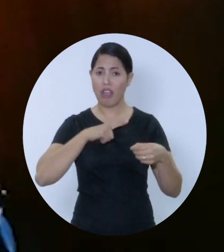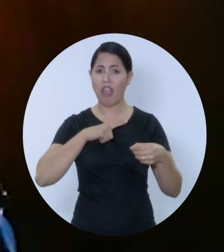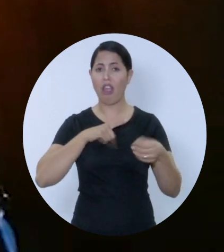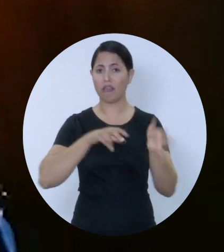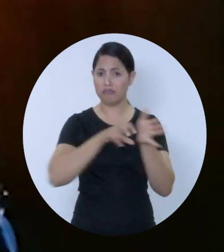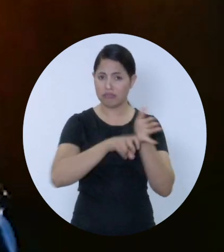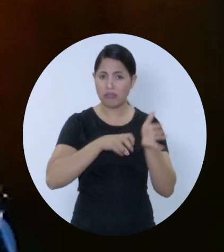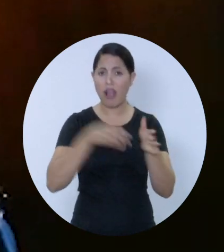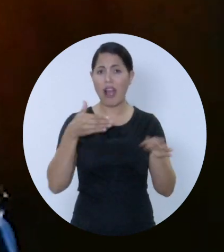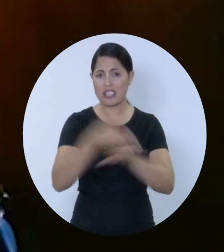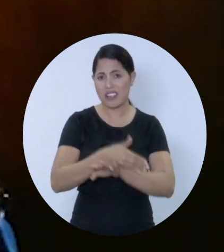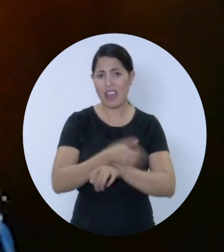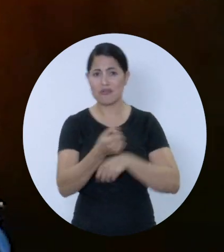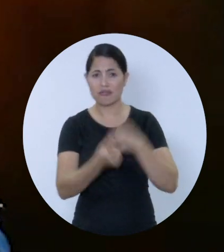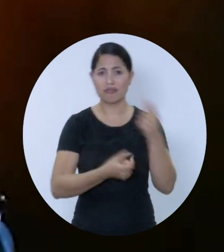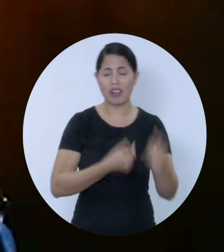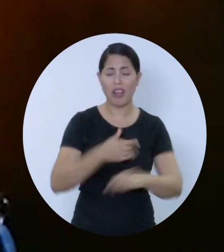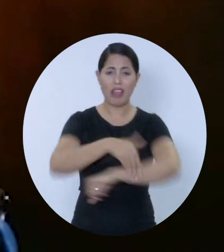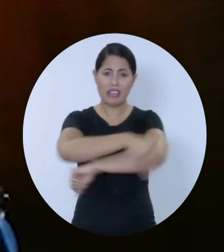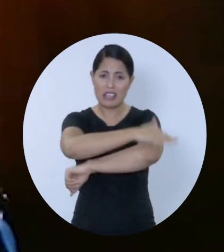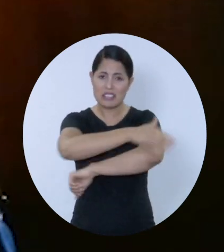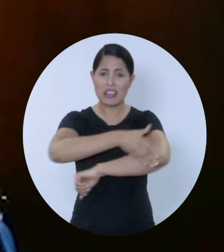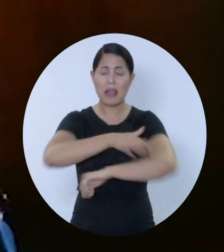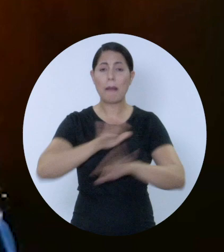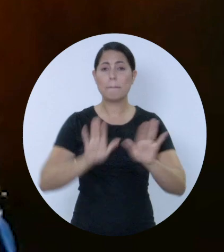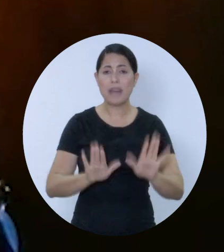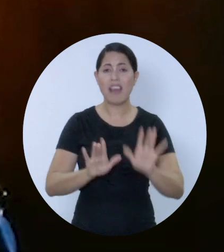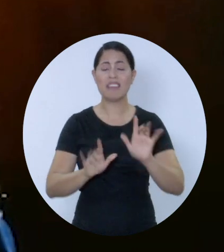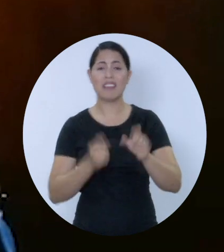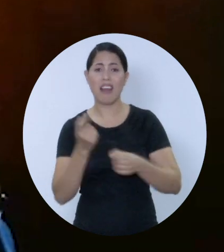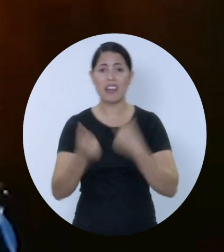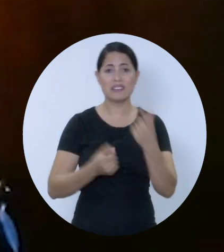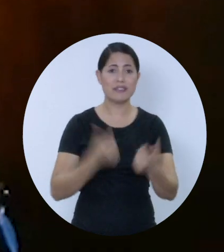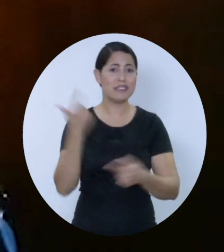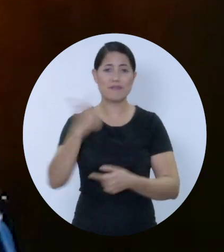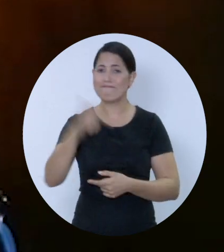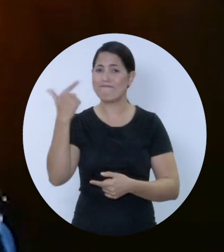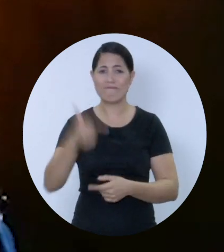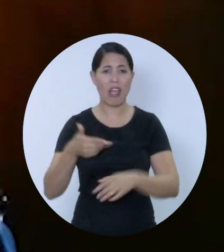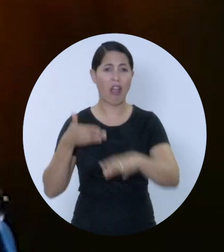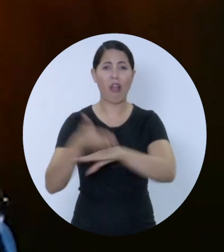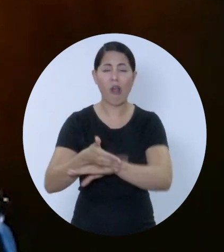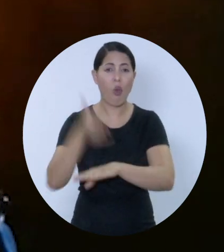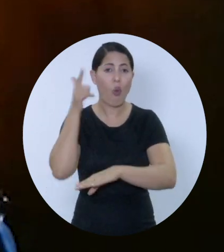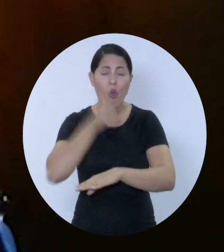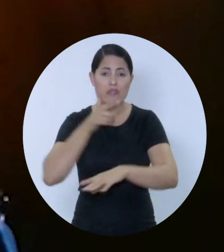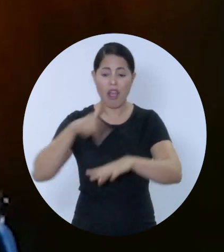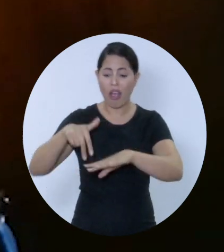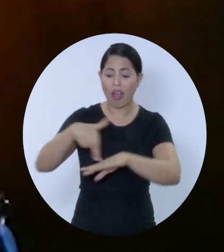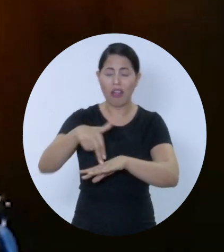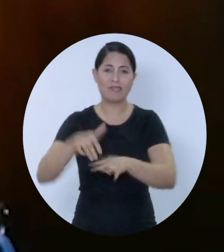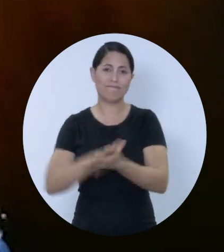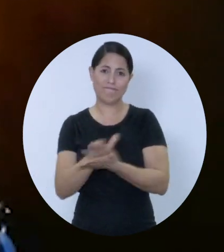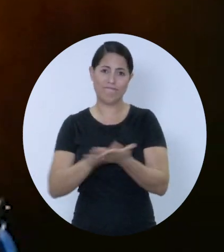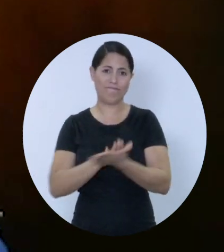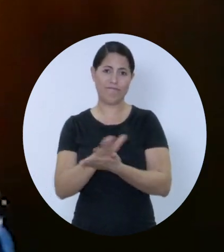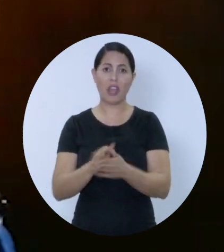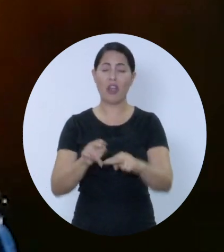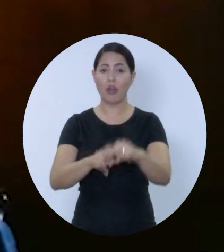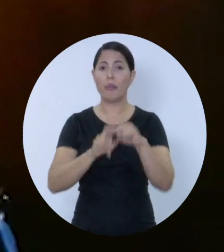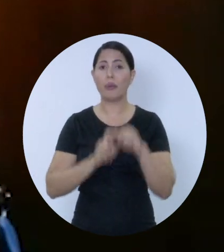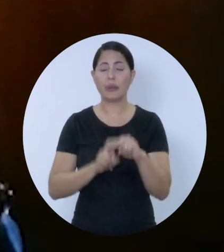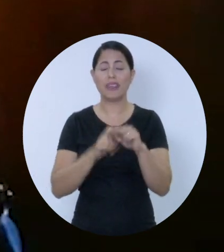ou menos, tem rampas nas esquinas, mas mesmo assim, vira e mexe, tem lugar que não tem como eu atravessar uma